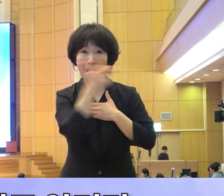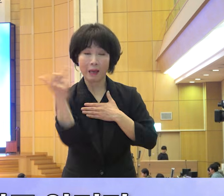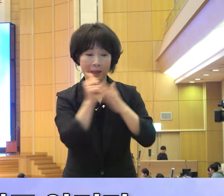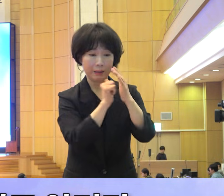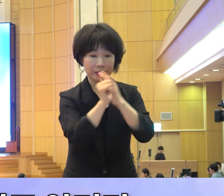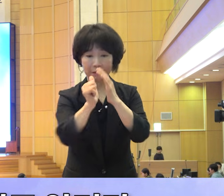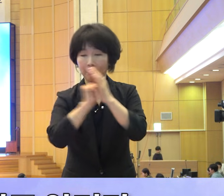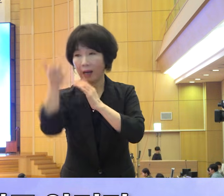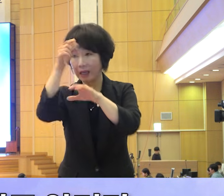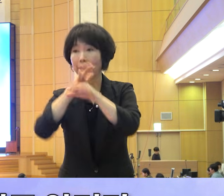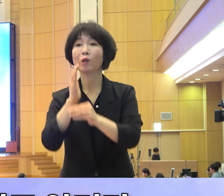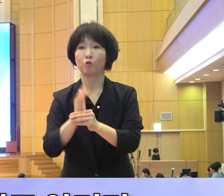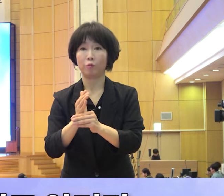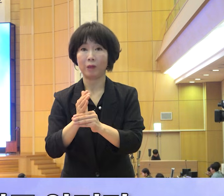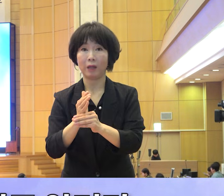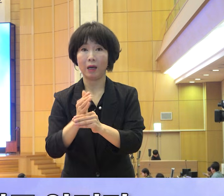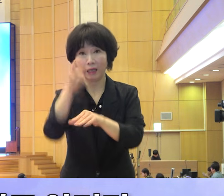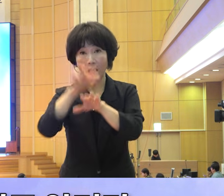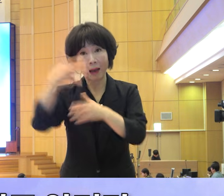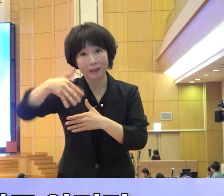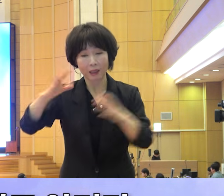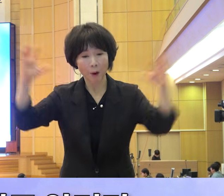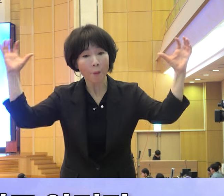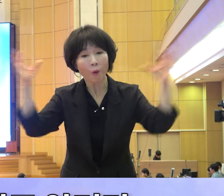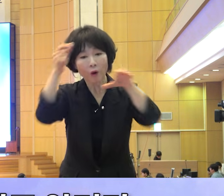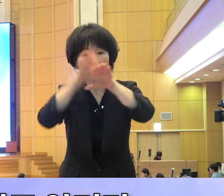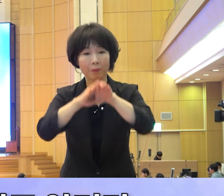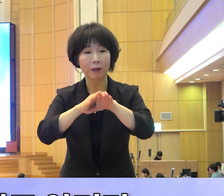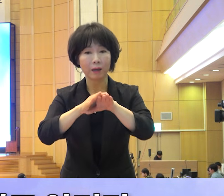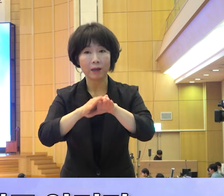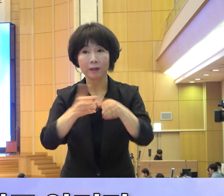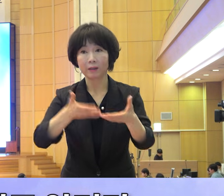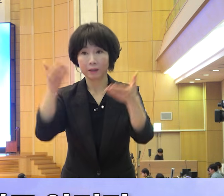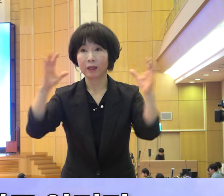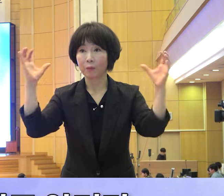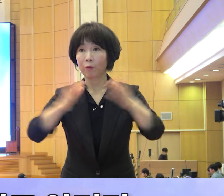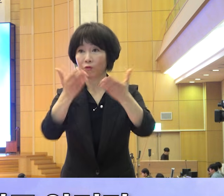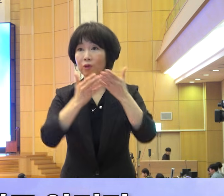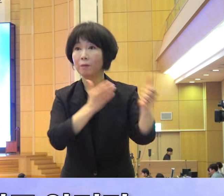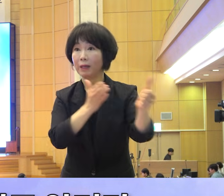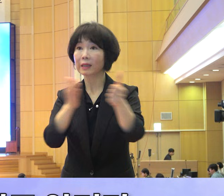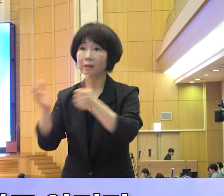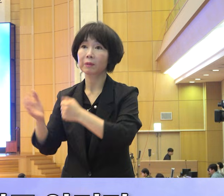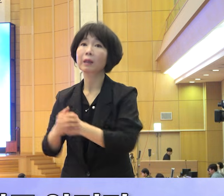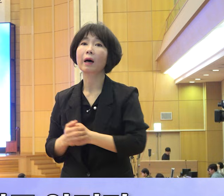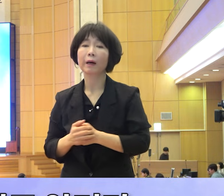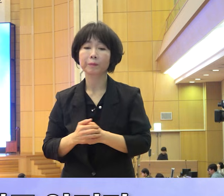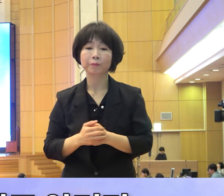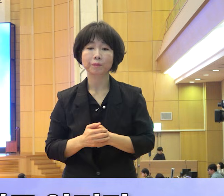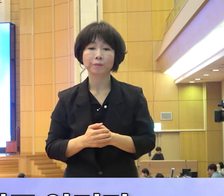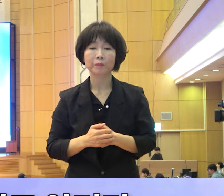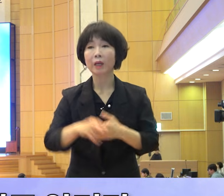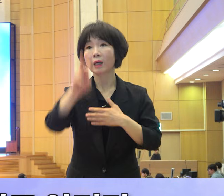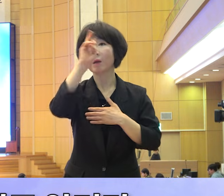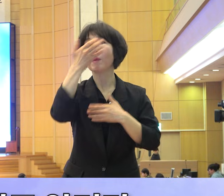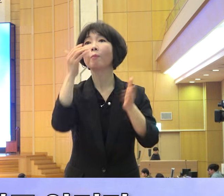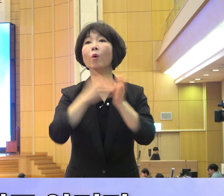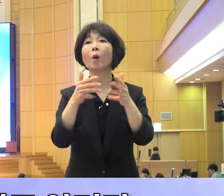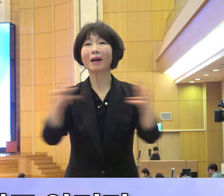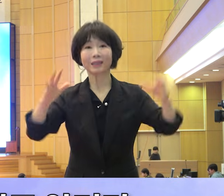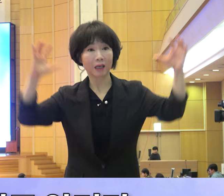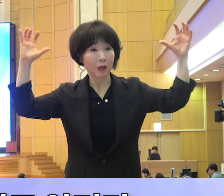8시 10분에는 중급 성경 교육이 있습니다. 그래서 중급 성경 교육을 주일날도 있고 또 목요일 날 있습니다.